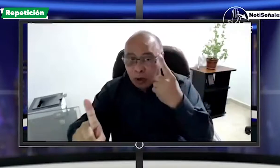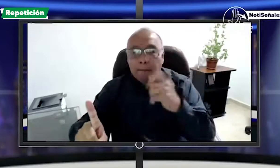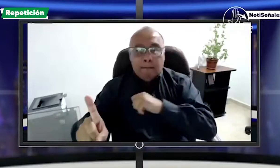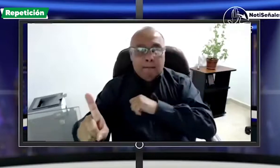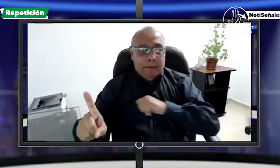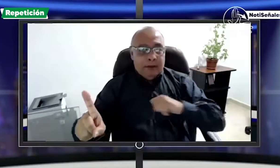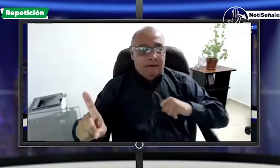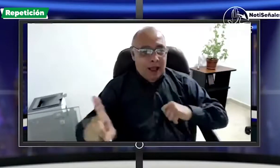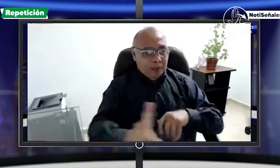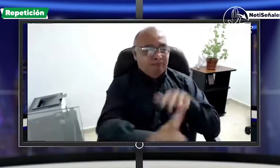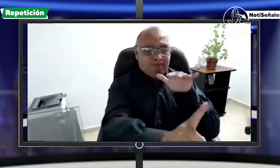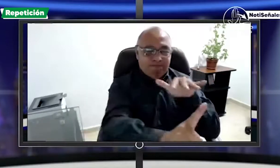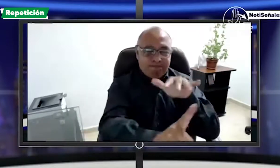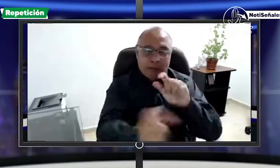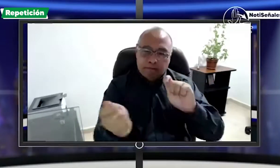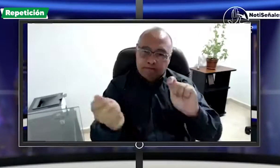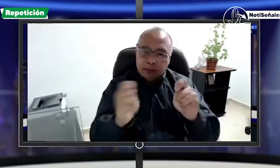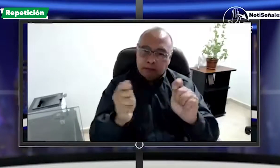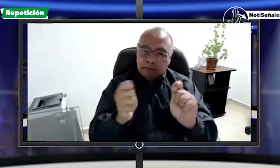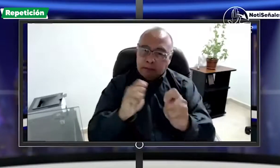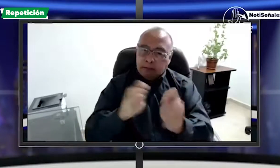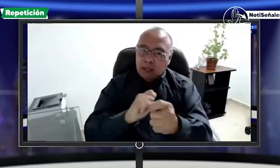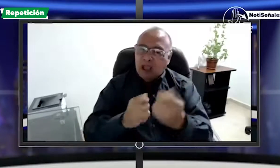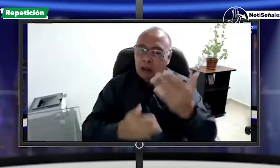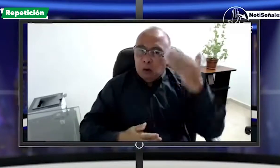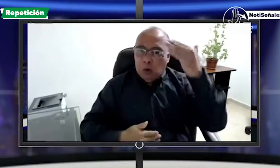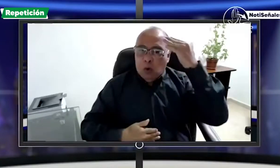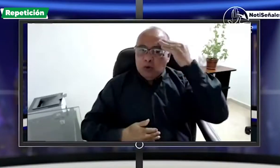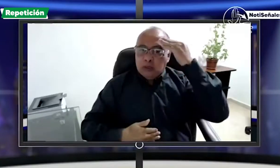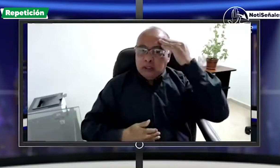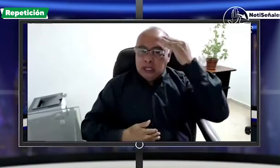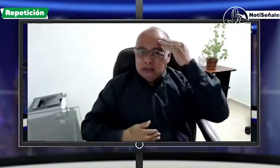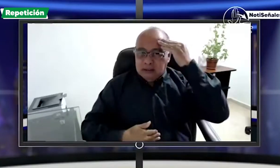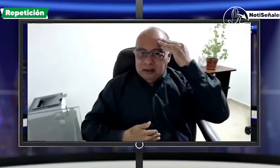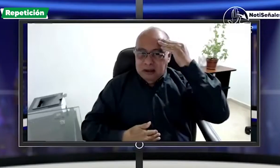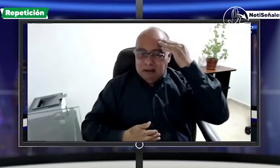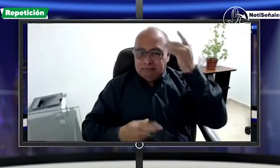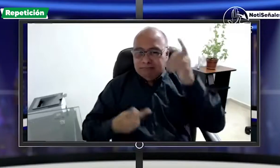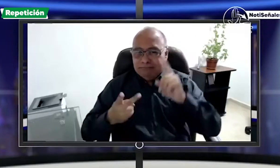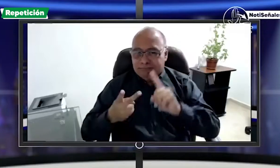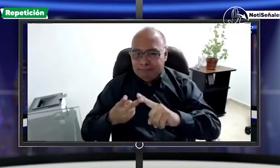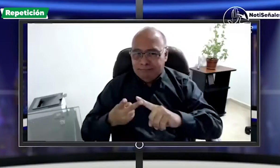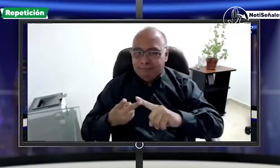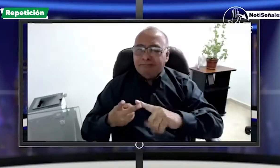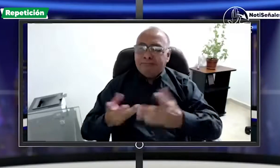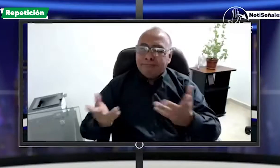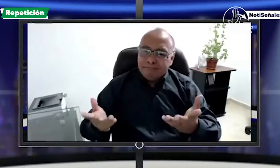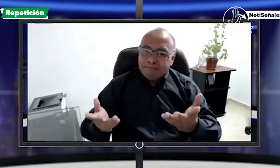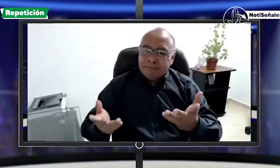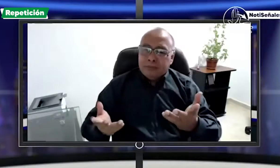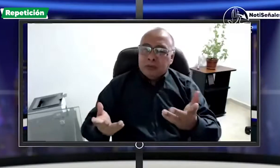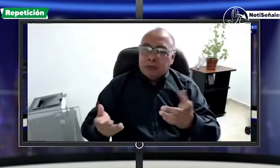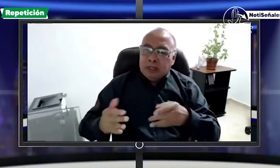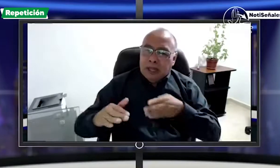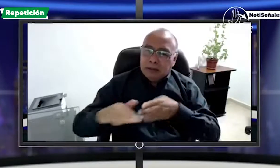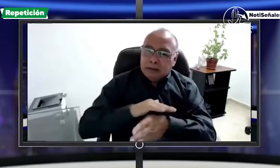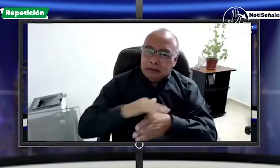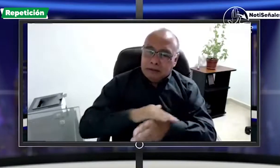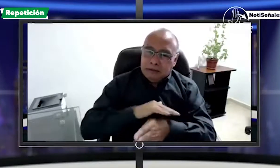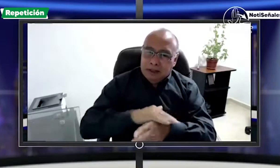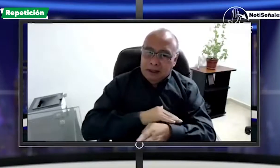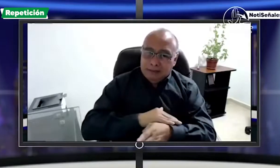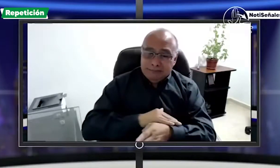Y nos pongamos Manos a la obra Para poder hacer Este tipo de incidencia Frente a los estamentos De gobierno Y que se pueda hacer Pues obviamente Una